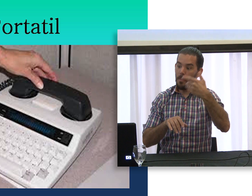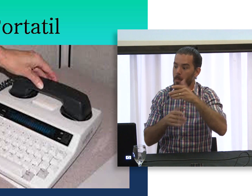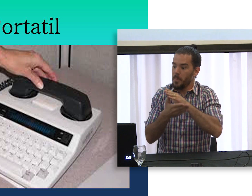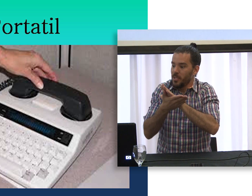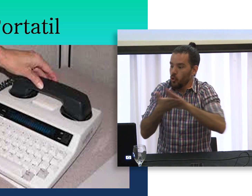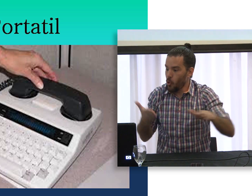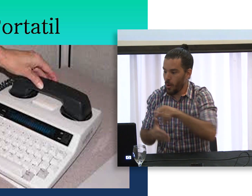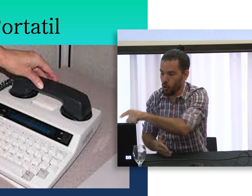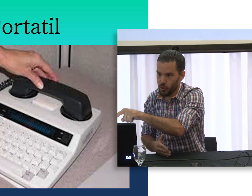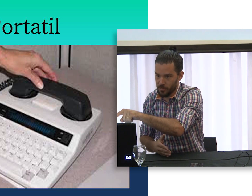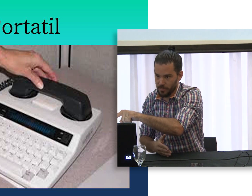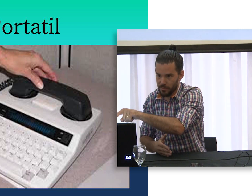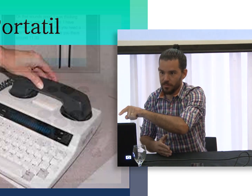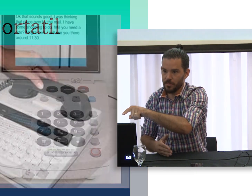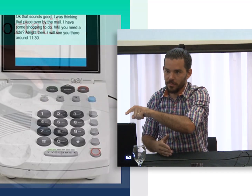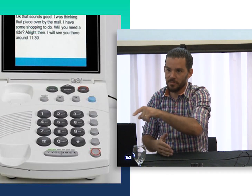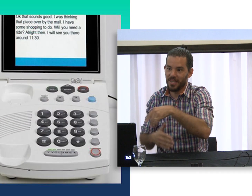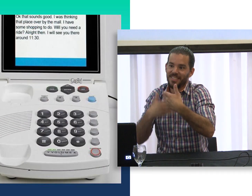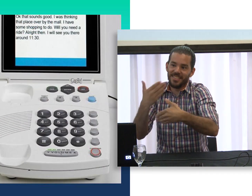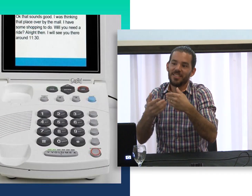Este es un modelo viejo y este es un modelo más nuevo.